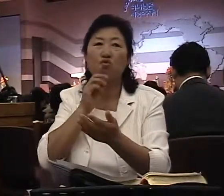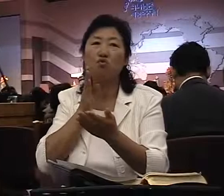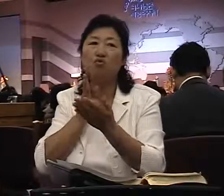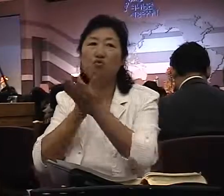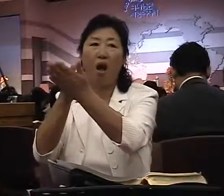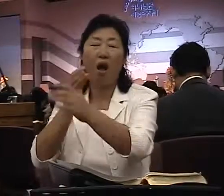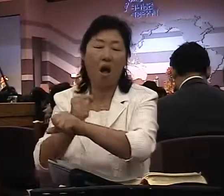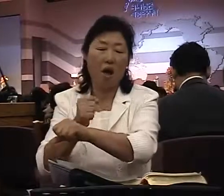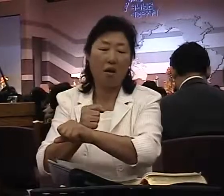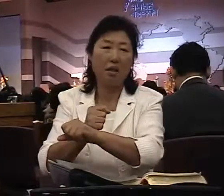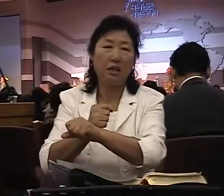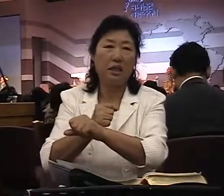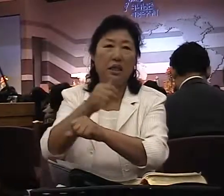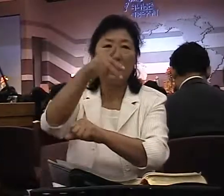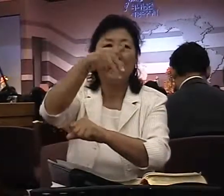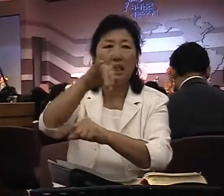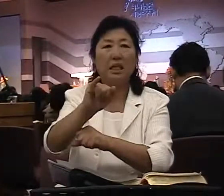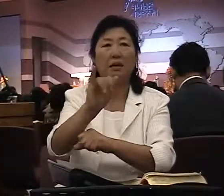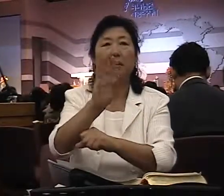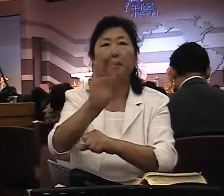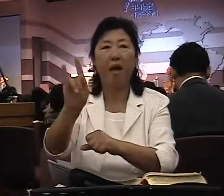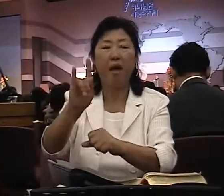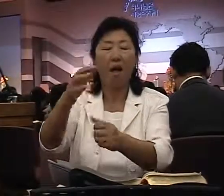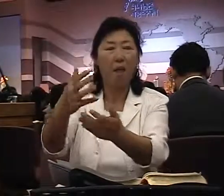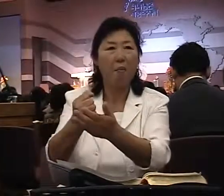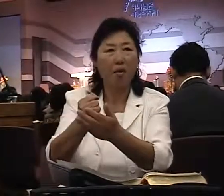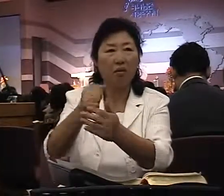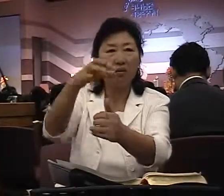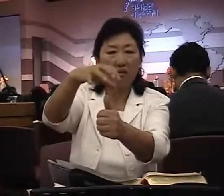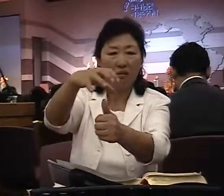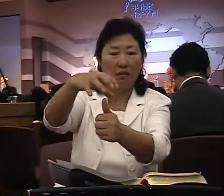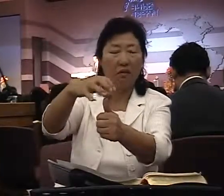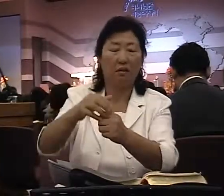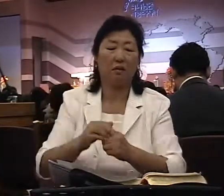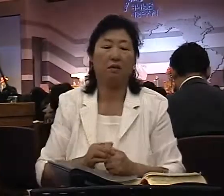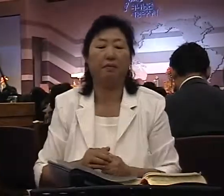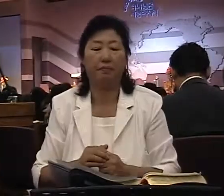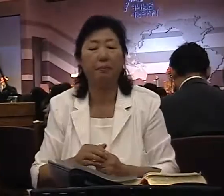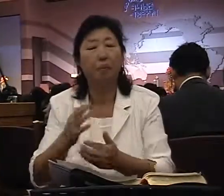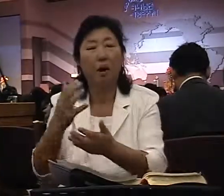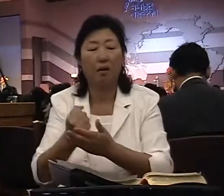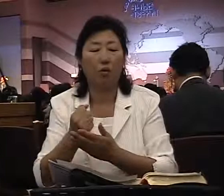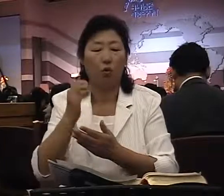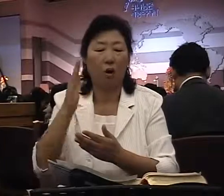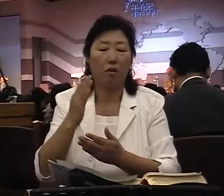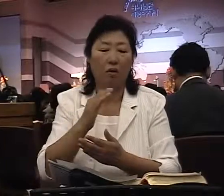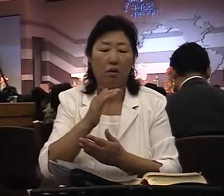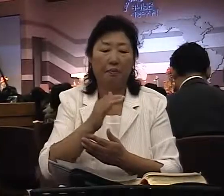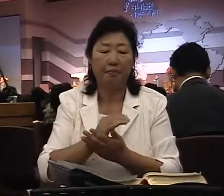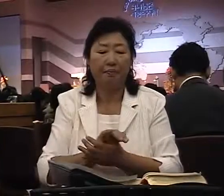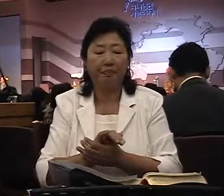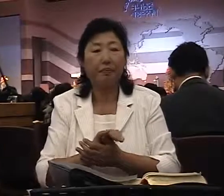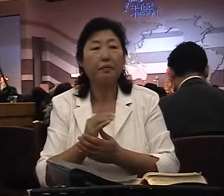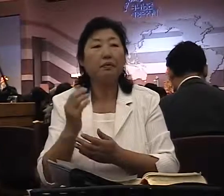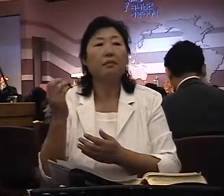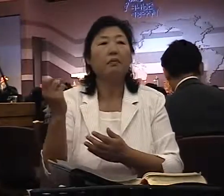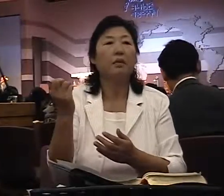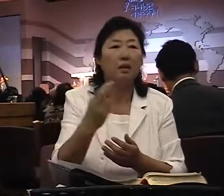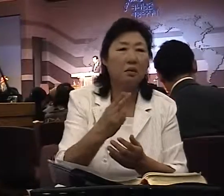받아요. 지배를 받아. 이거 그냥 지나가는 일 아닙니다. 지배를 받게 돼 있어요. 그리고 술 취함과 방탕함,